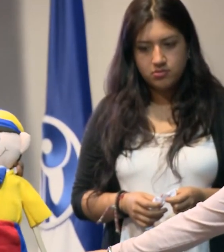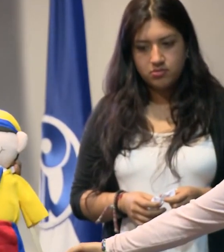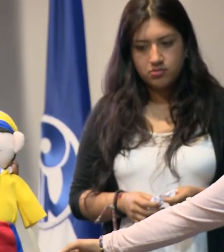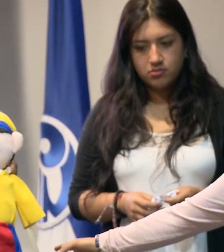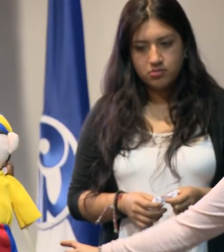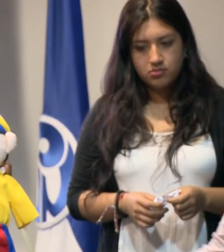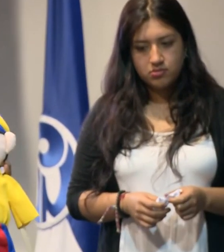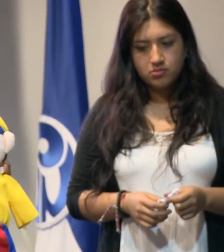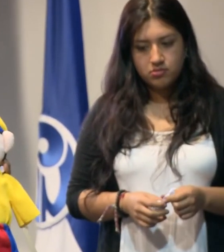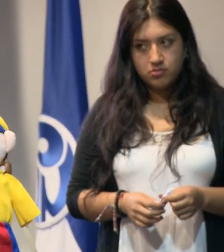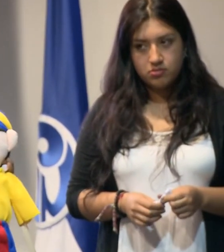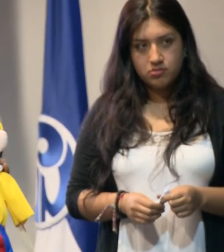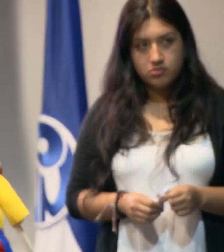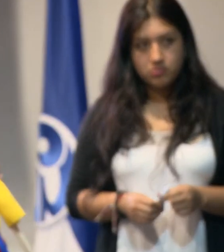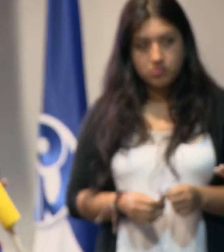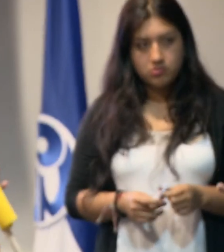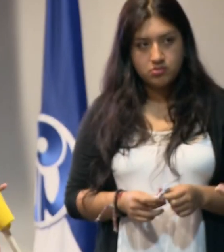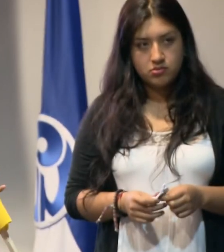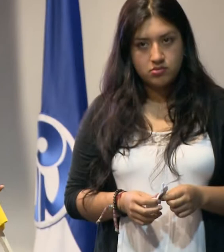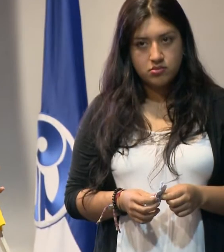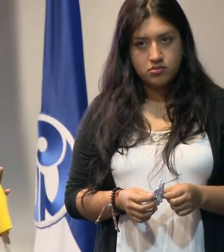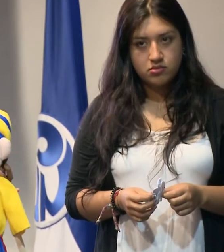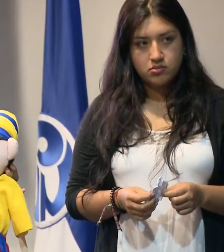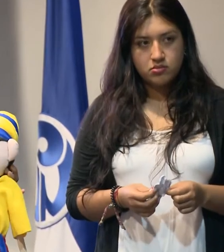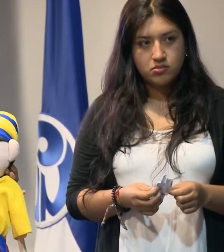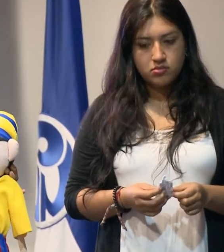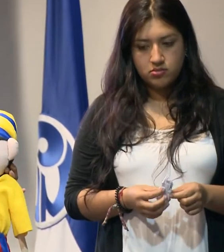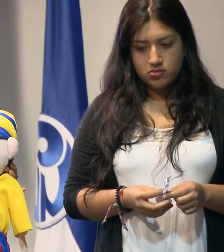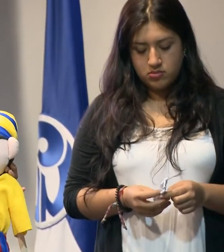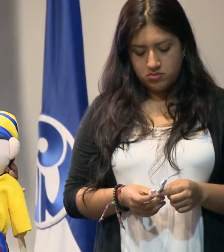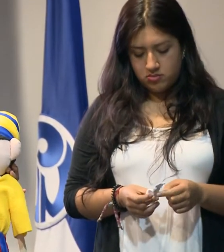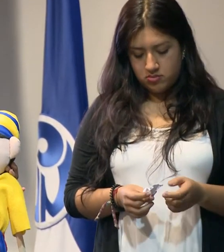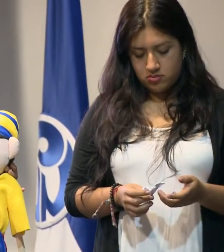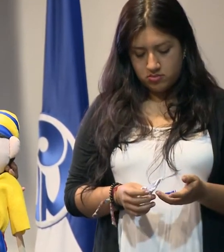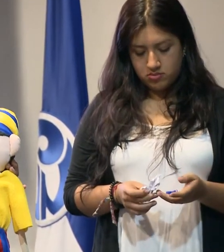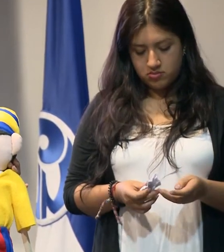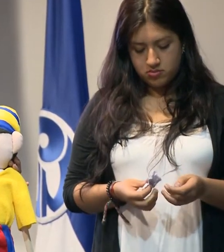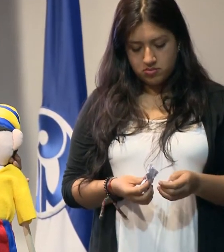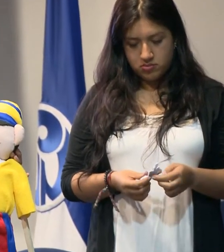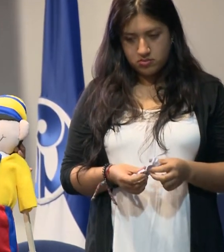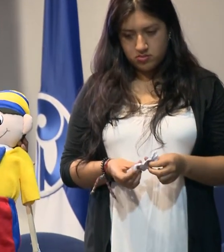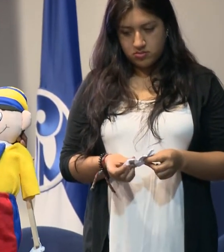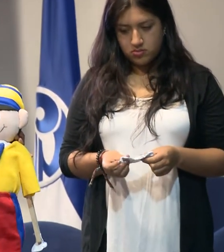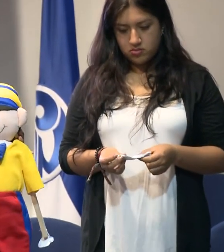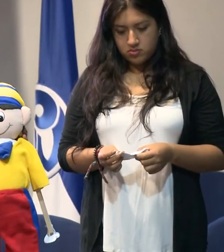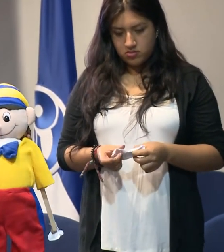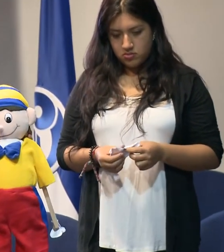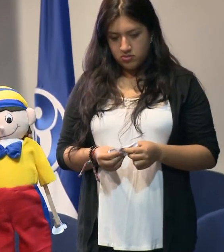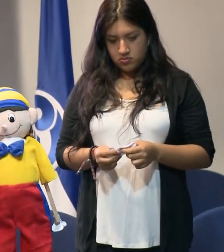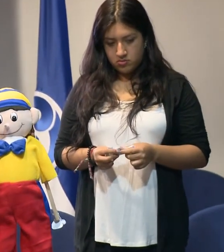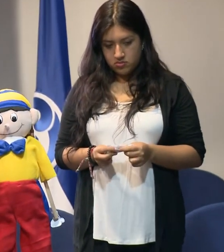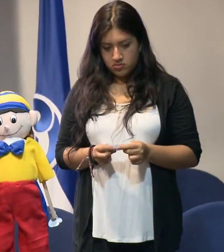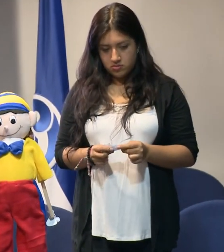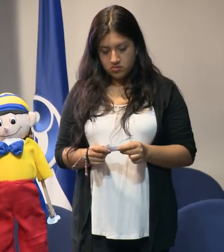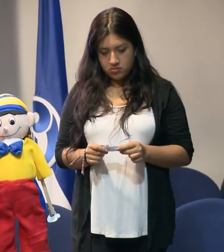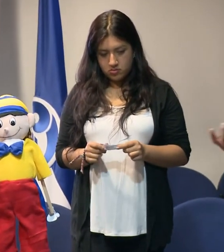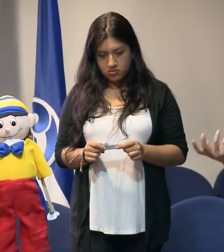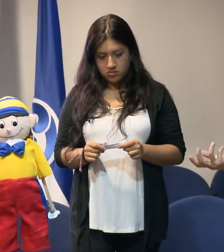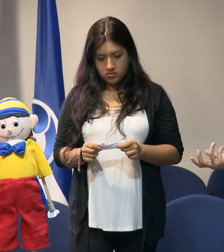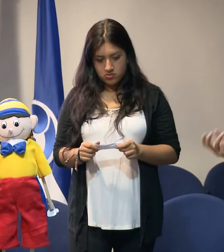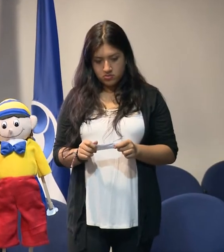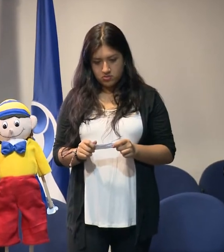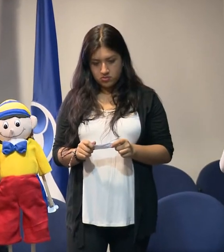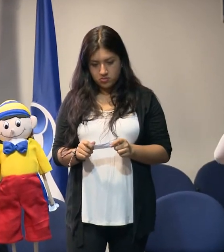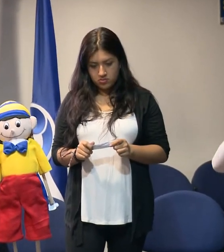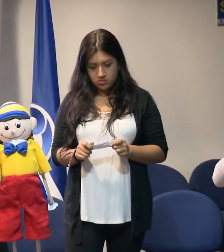tiene los pies y pues es de madera, entonces también lo hicimos por ese lado para que fuera algo más real y más significativo para cada